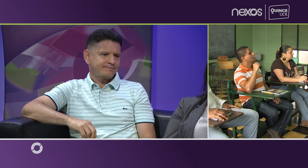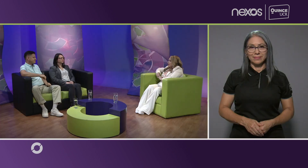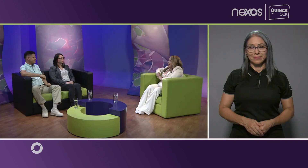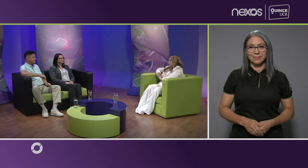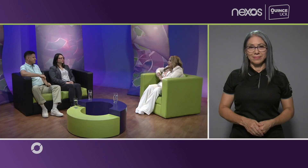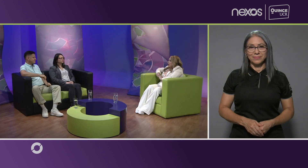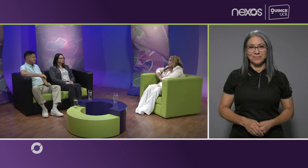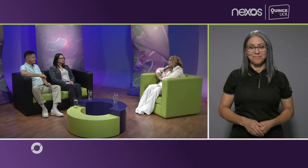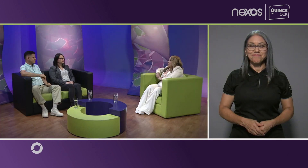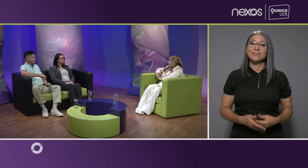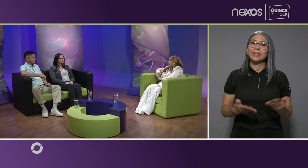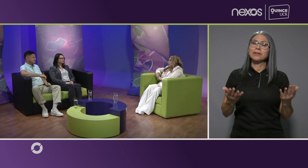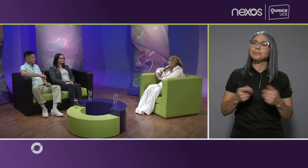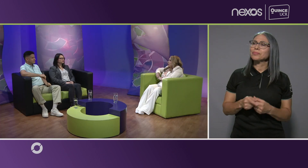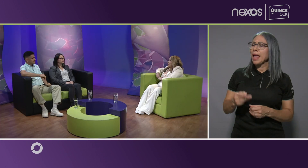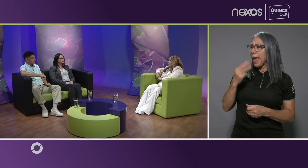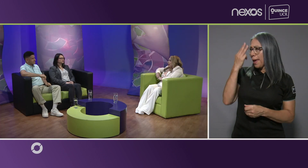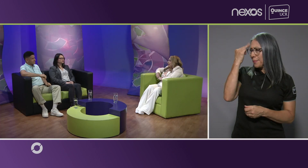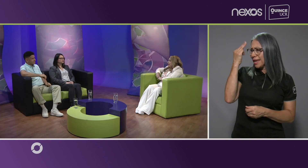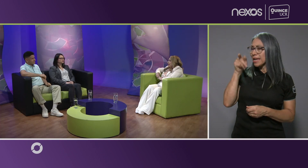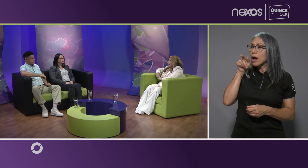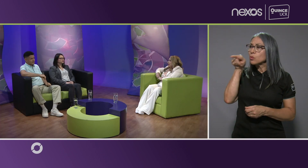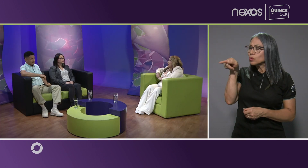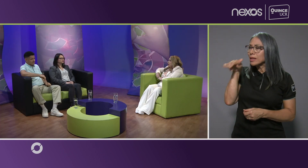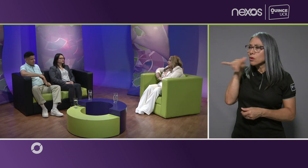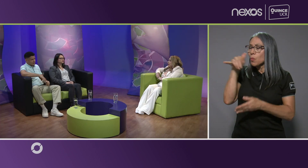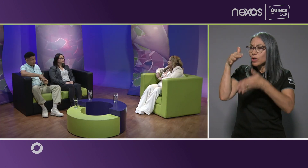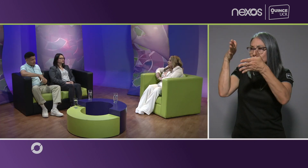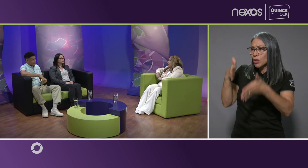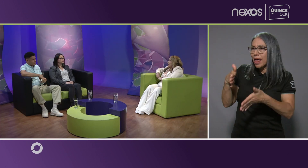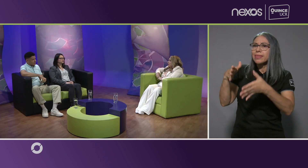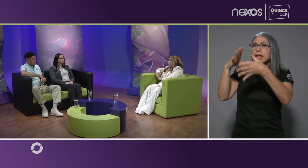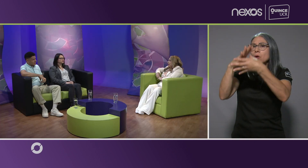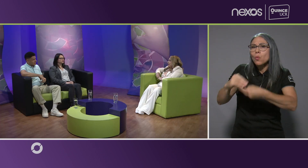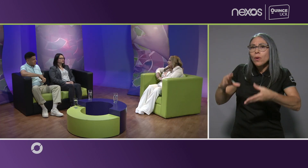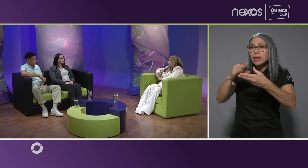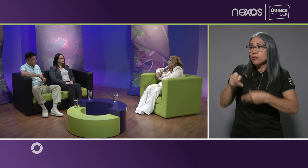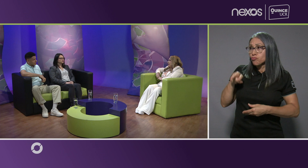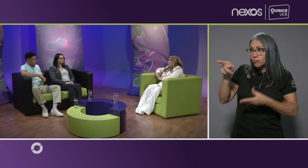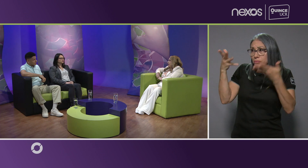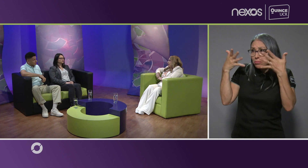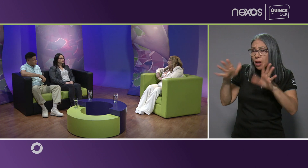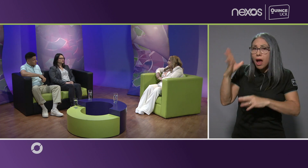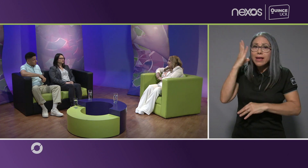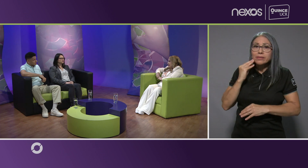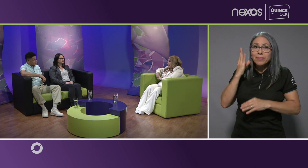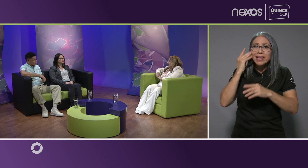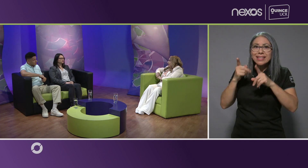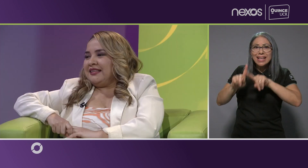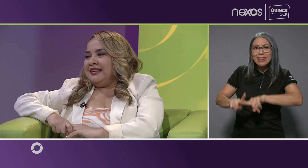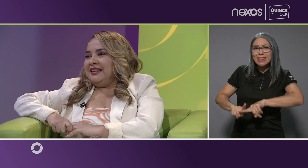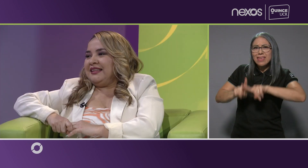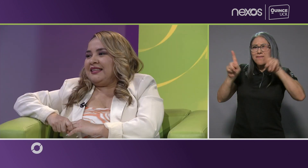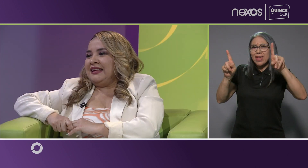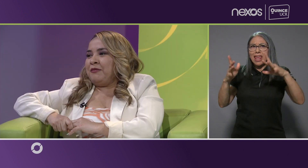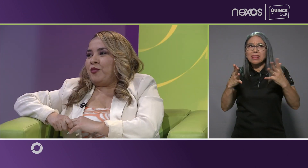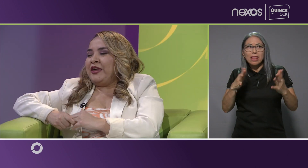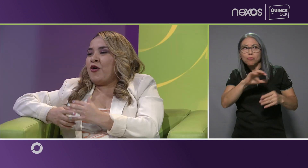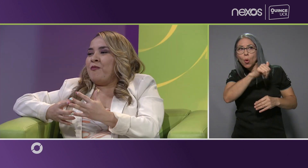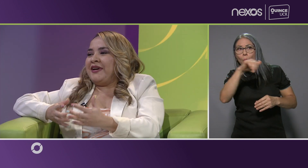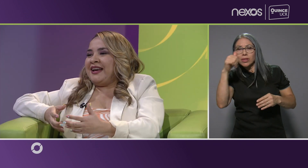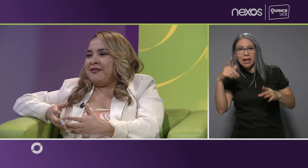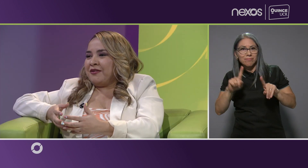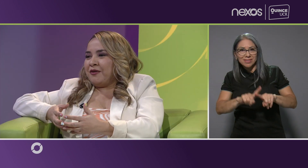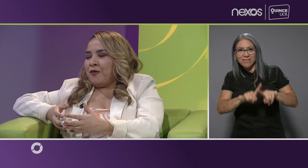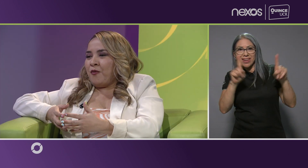específica. Y cuéntenos, Melina, como estudiante, si usted ha tenido alguna experiencia diferente al CESA, si